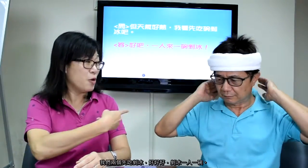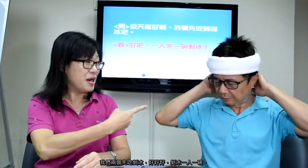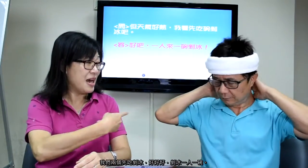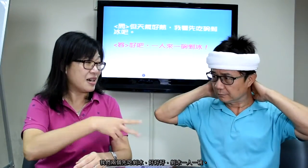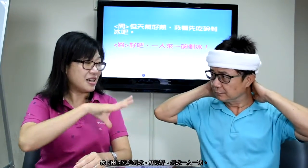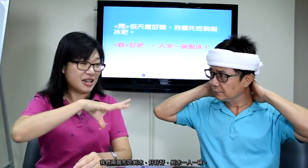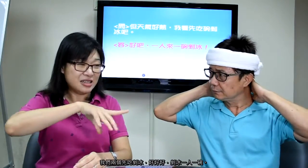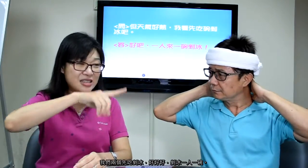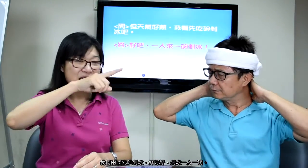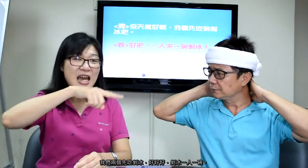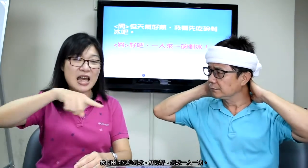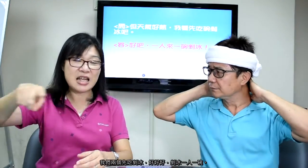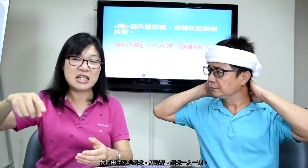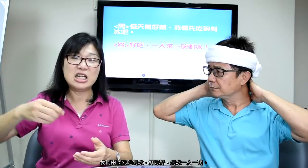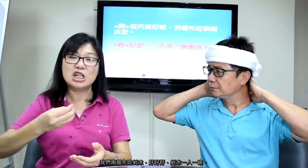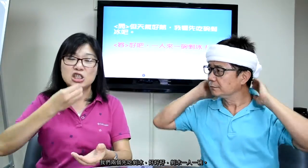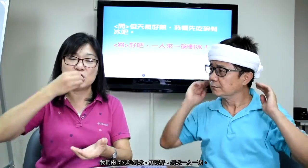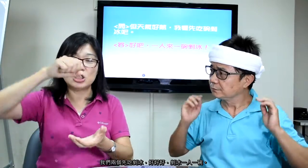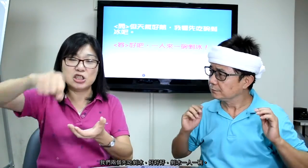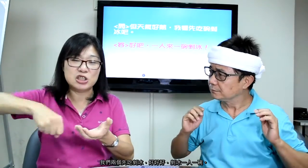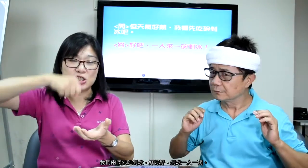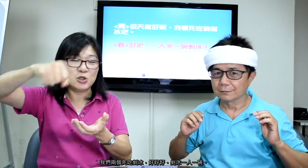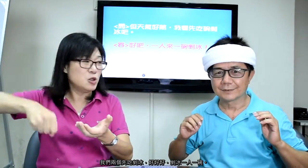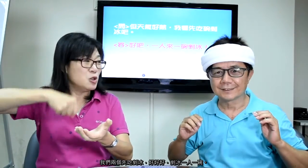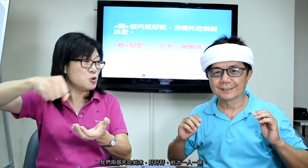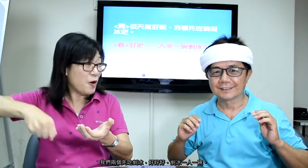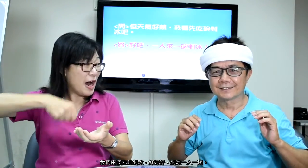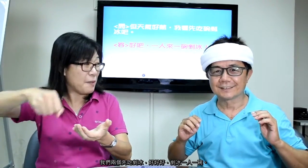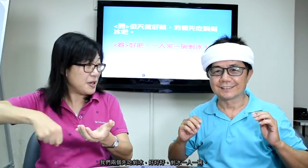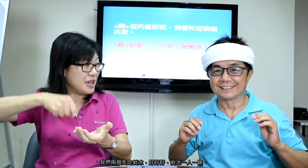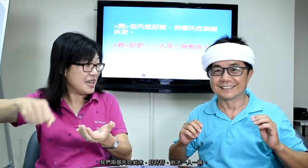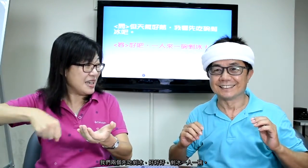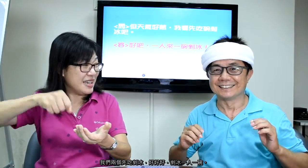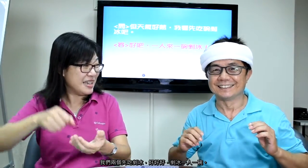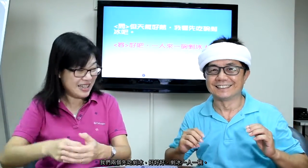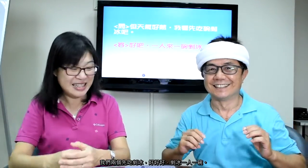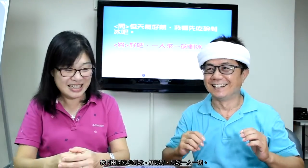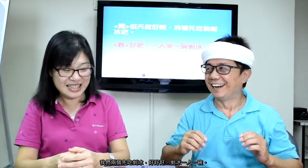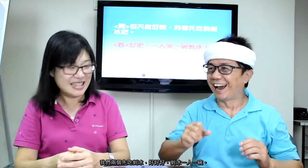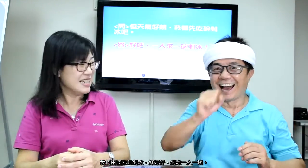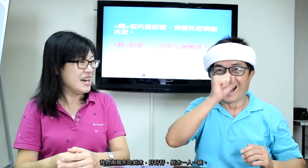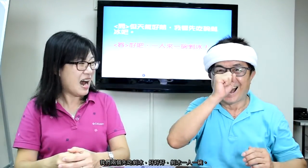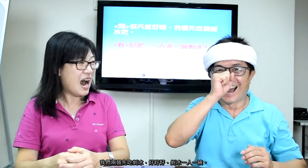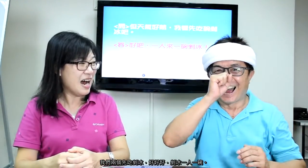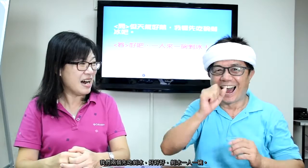们两个先吃串冰，好好